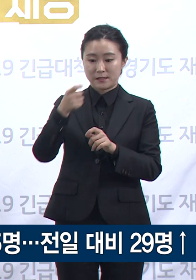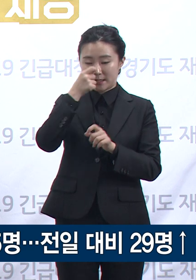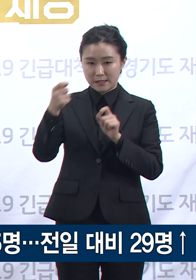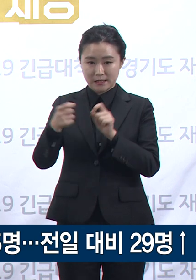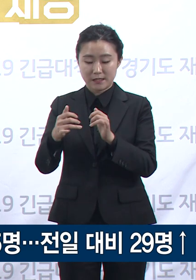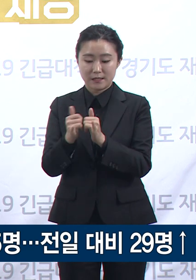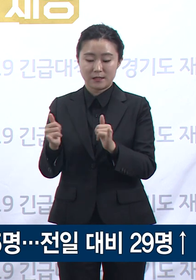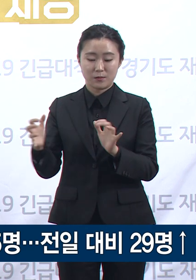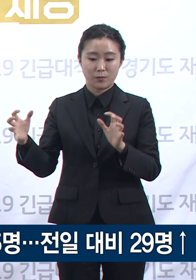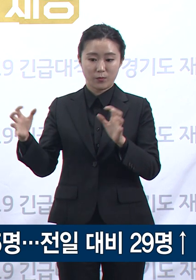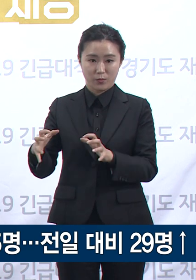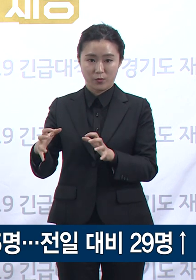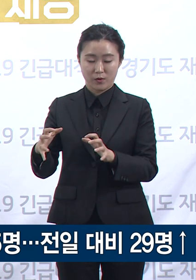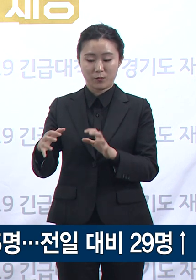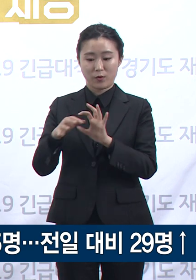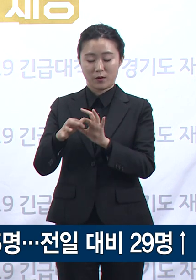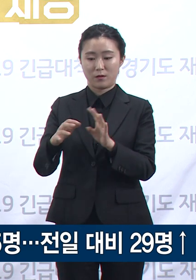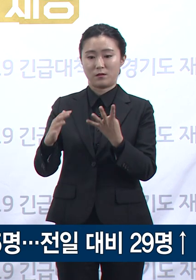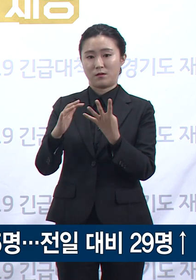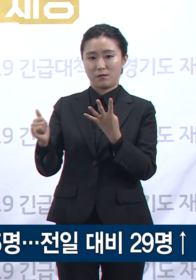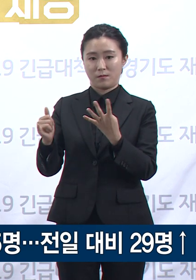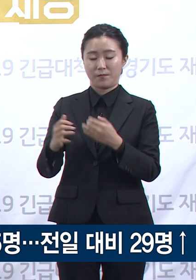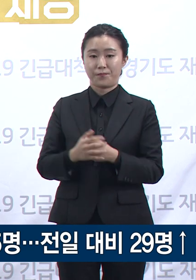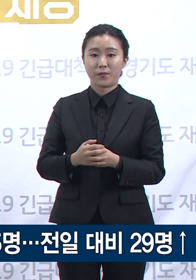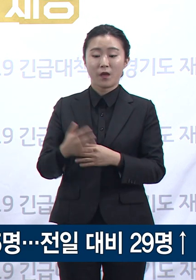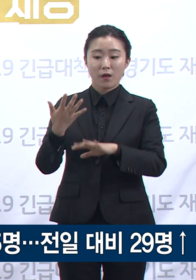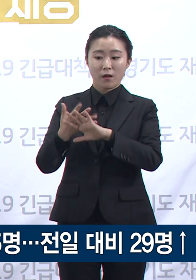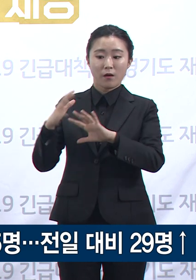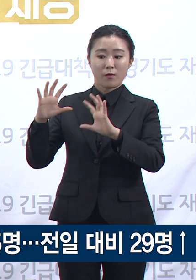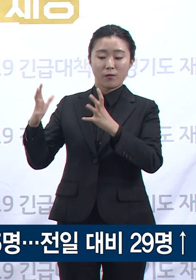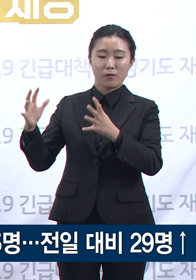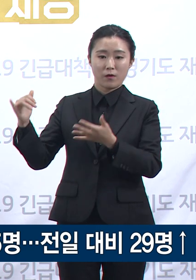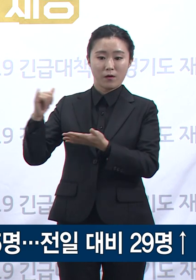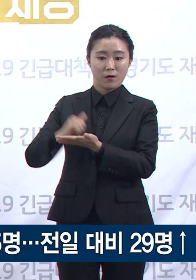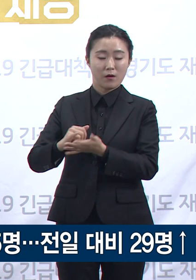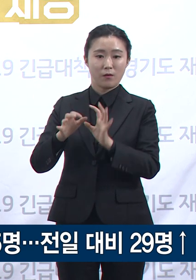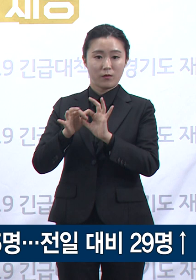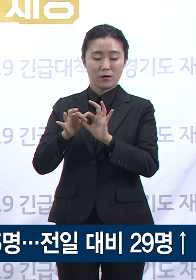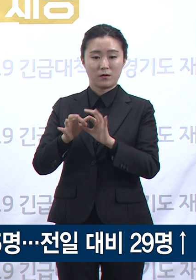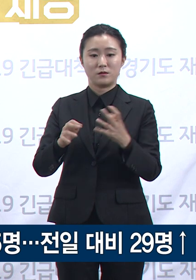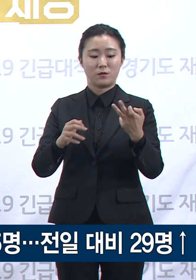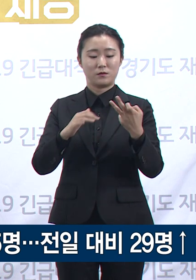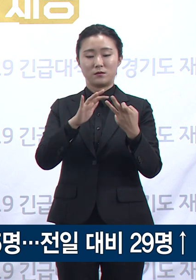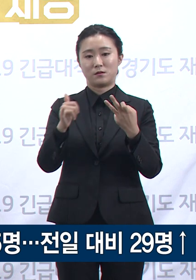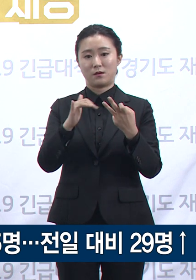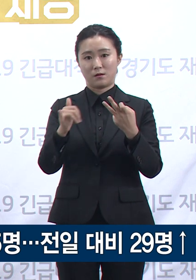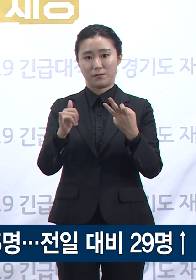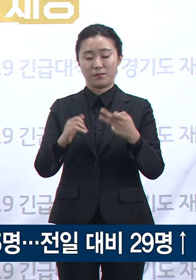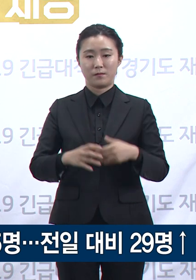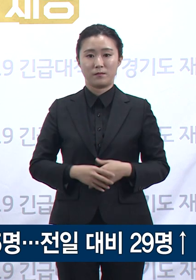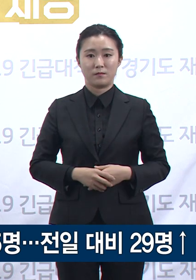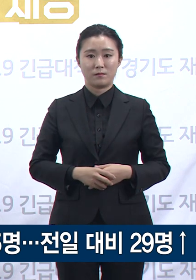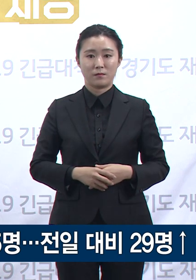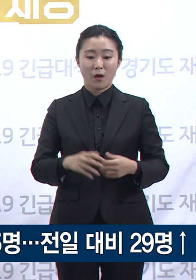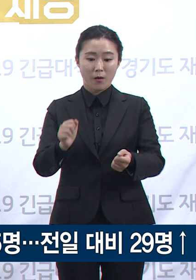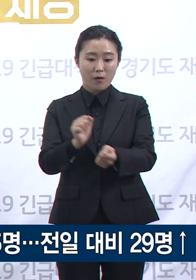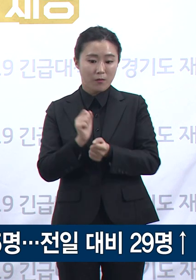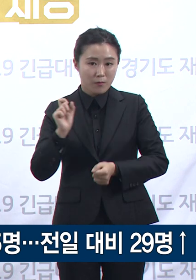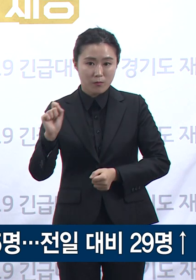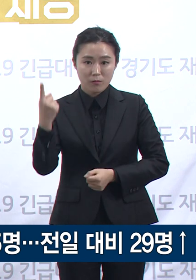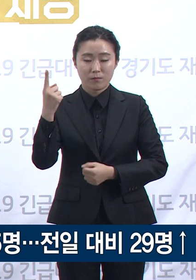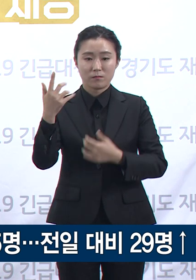해외 유입 관련은 13명이었습니다. 신규 확진자 중 감염 경로를 알수 없는 확진 환자는